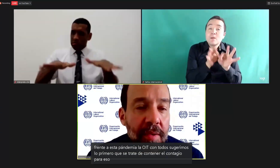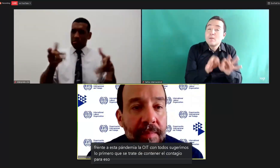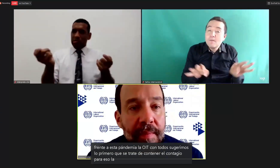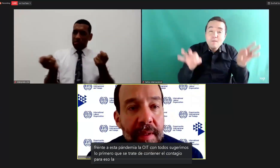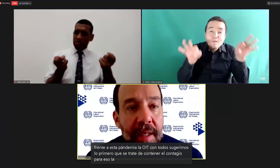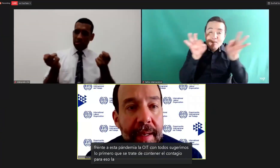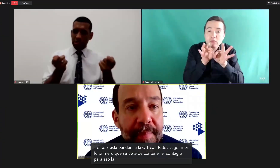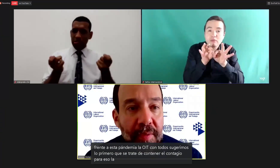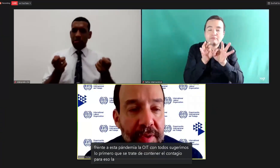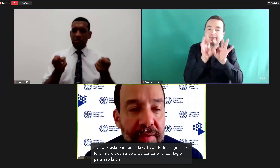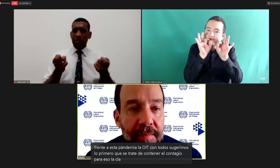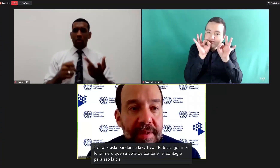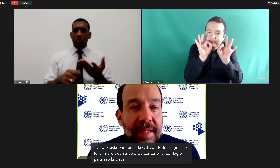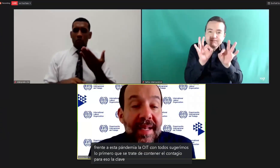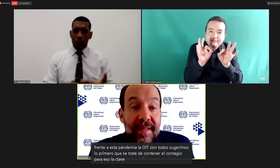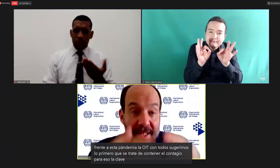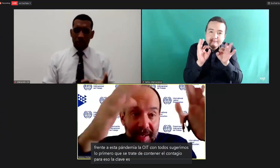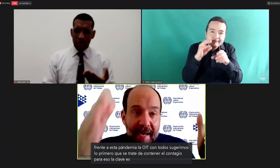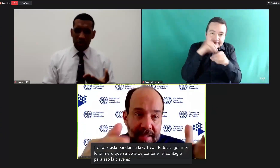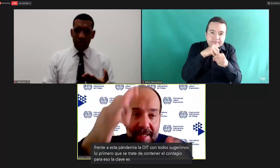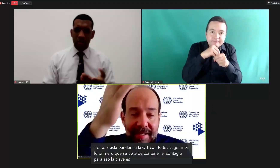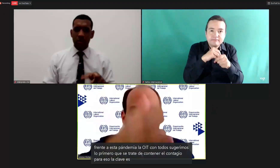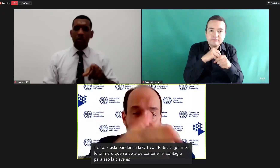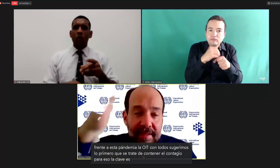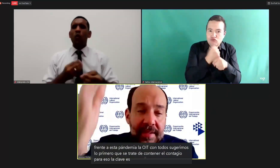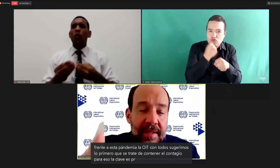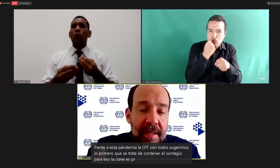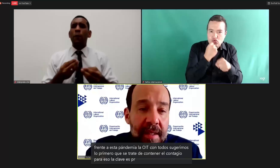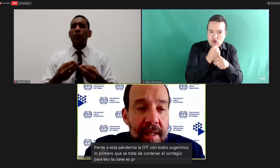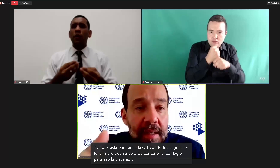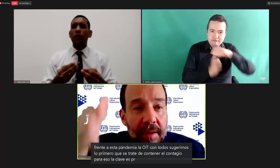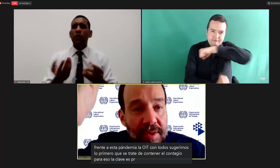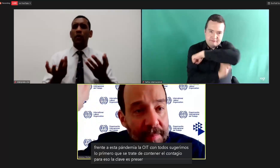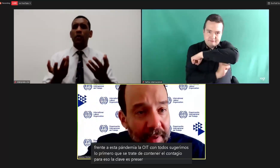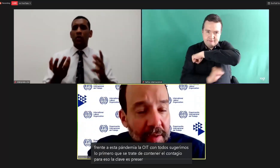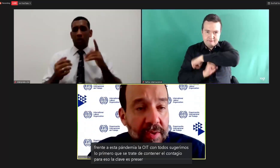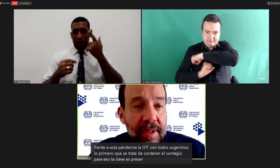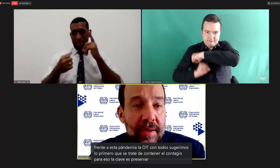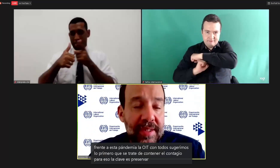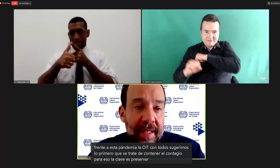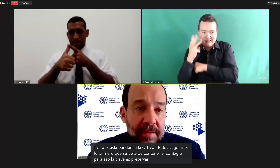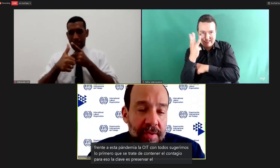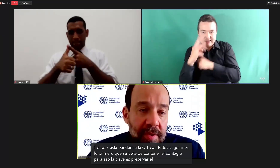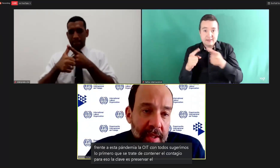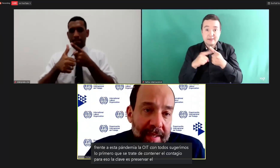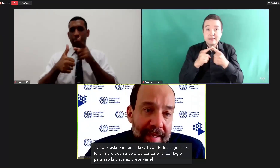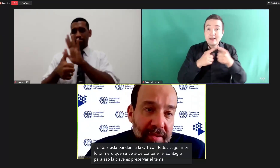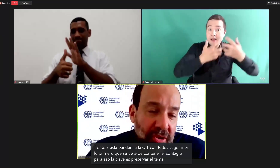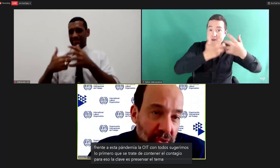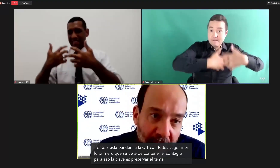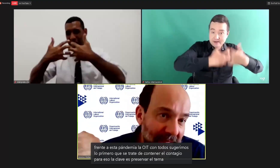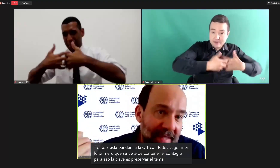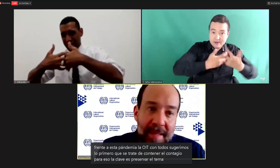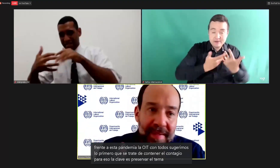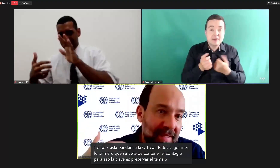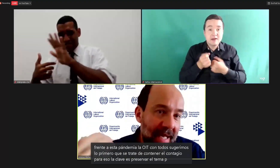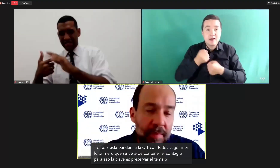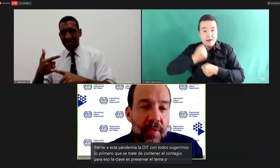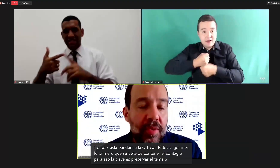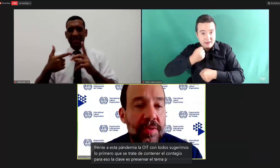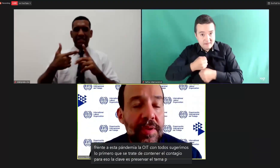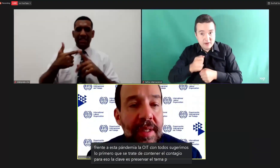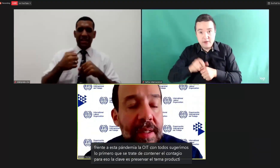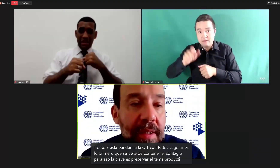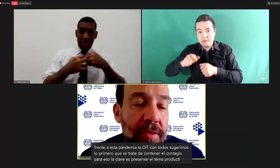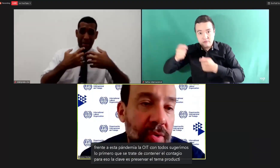el tejido productivo, que tiene 3 pilares, ¿no? Las empresas, los empleos y los ingresos. Entonces, todos los países que